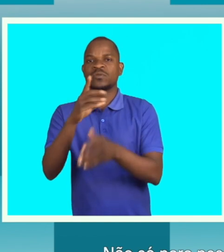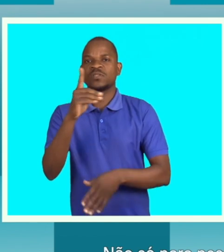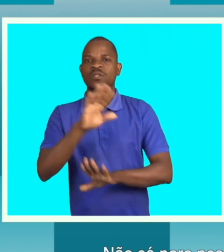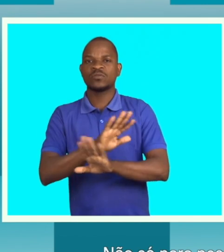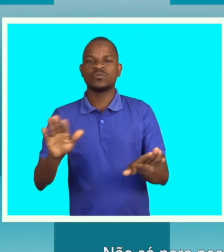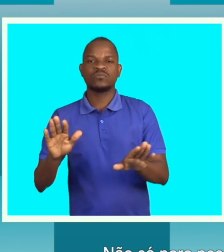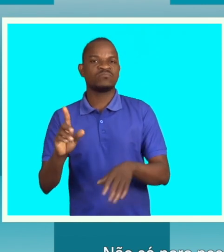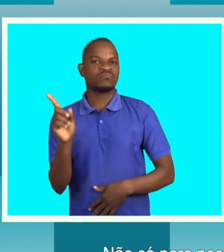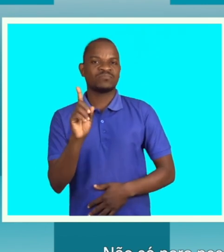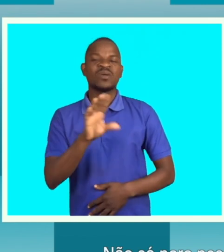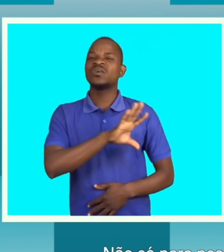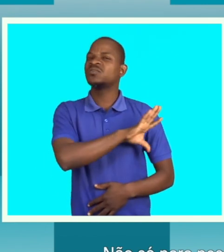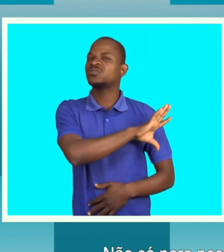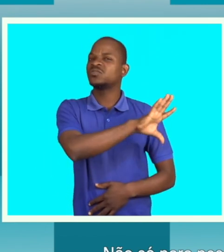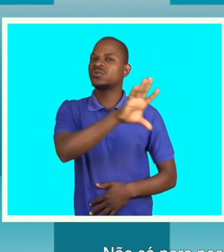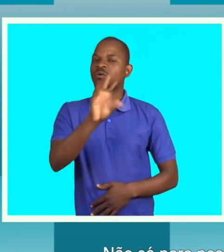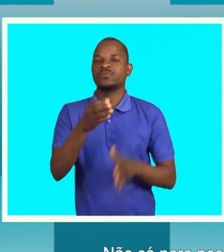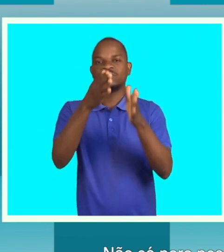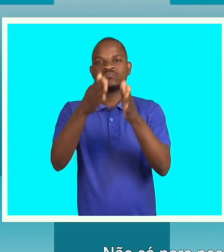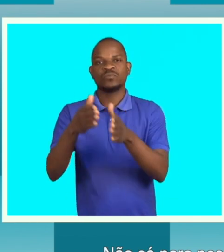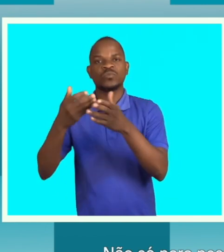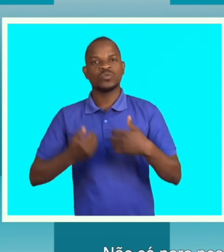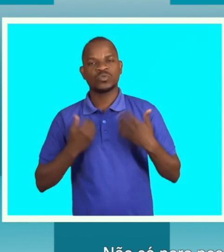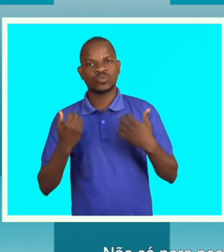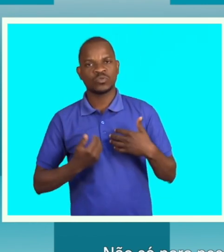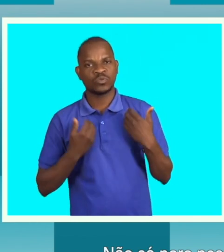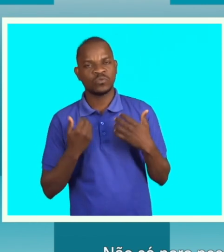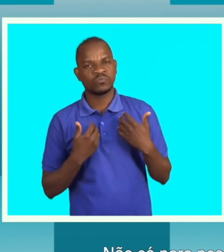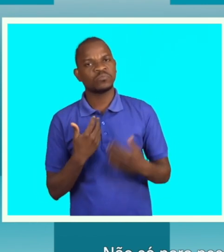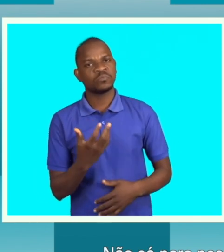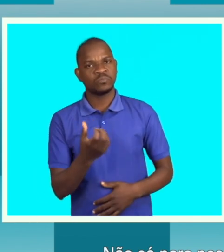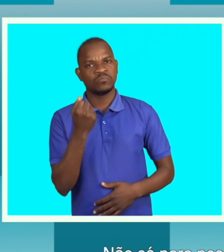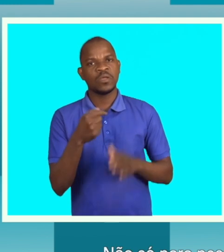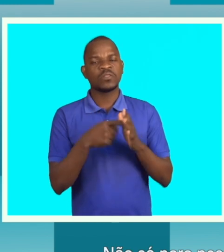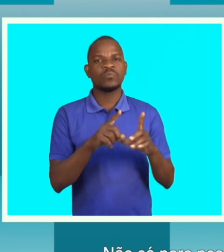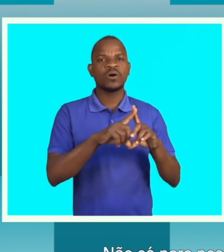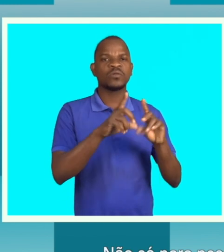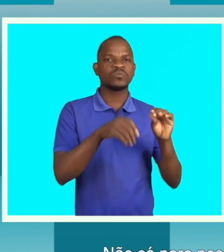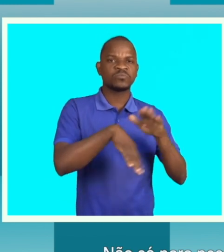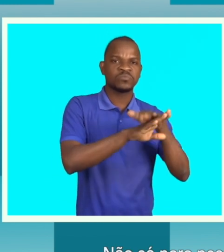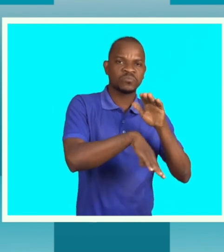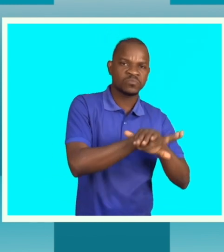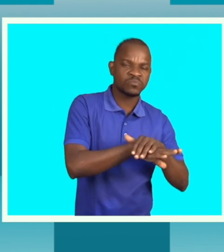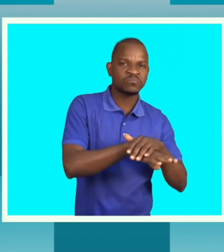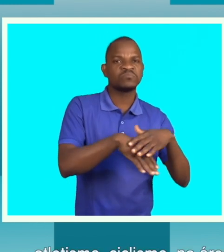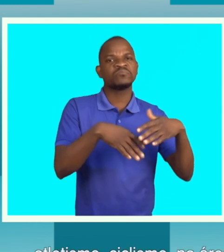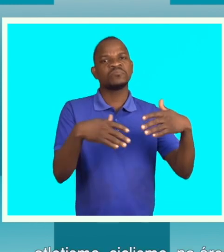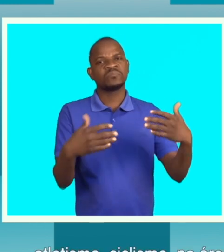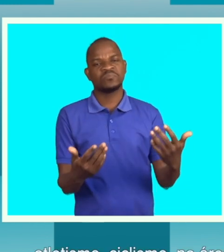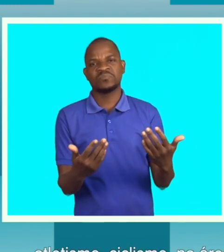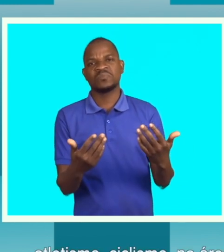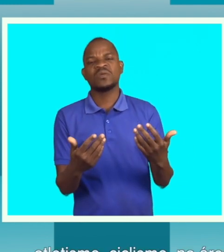Jogos Queira Futebol 11 Queira salão Queira